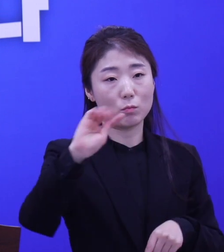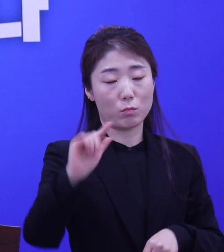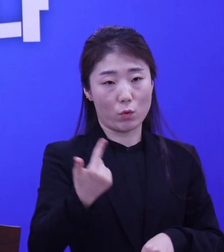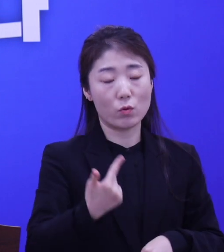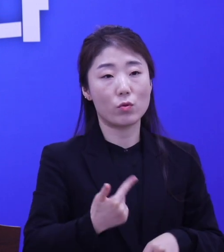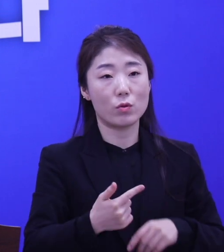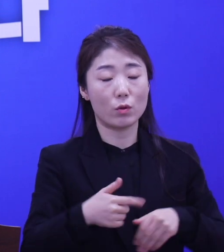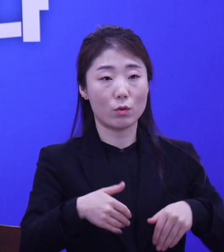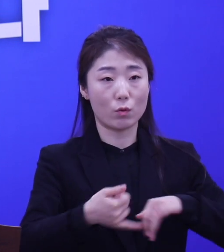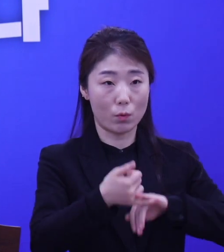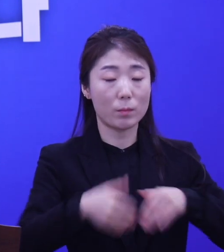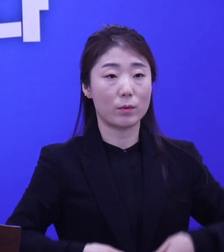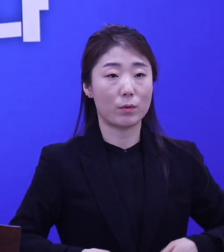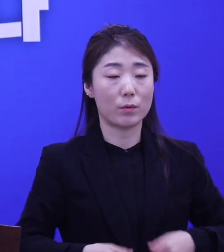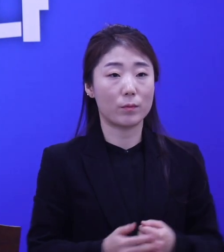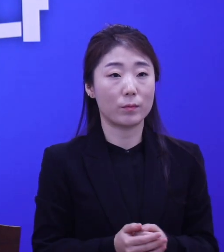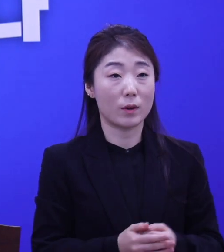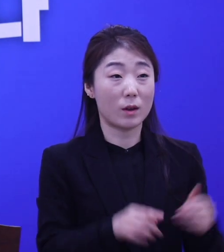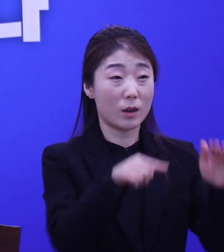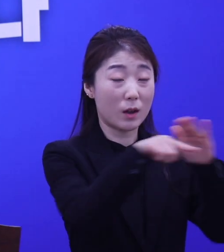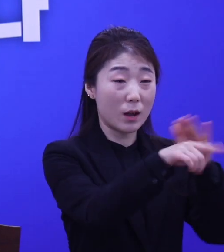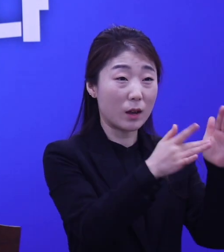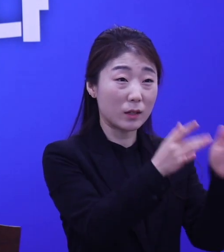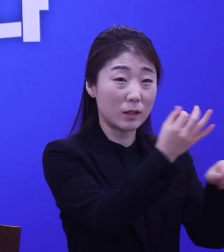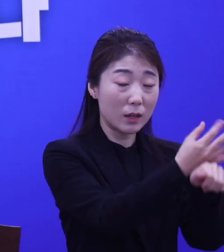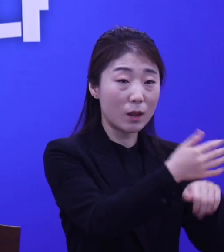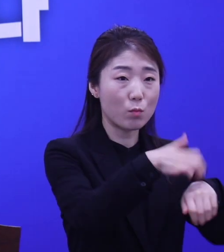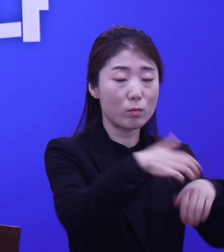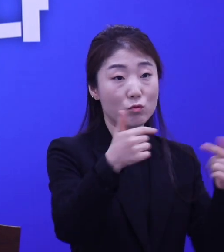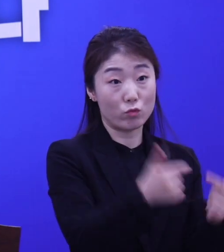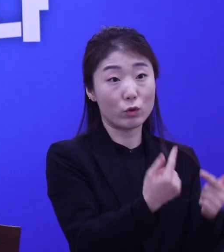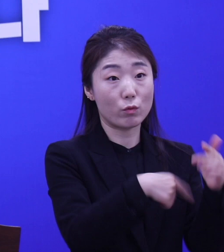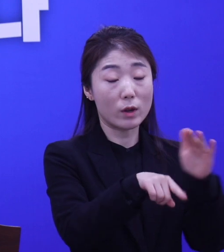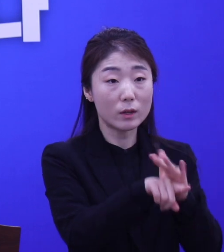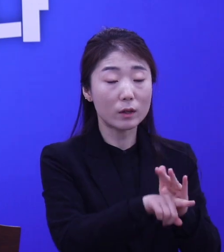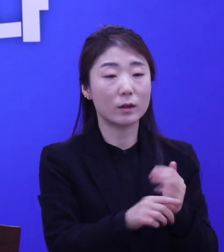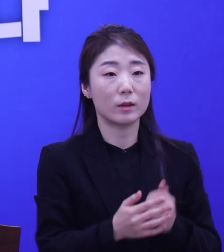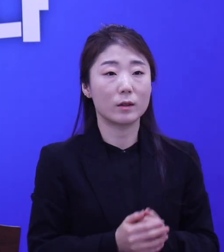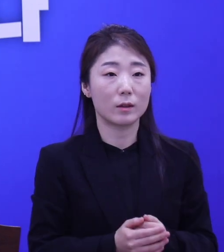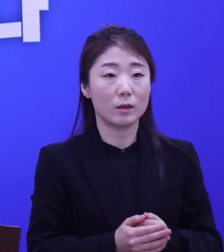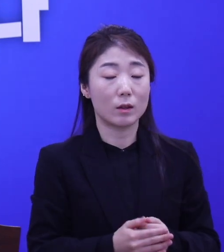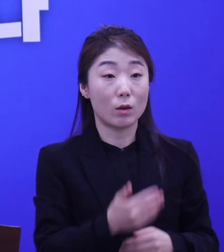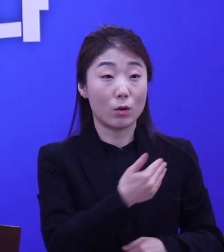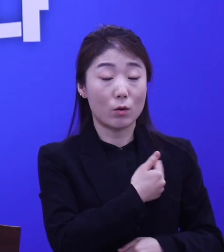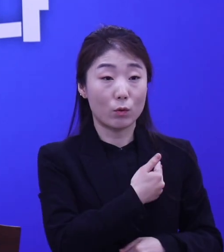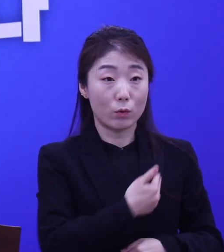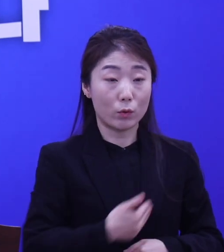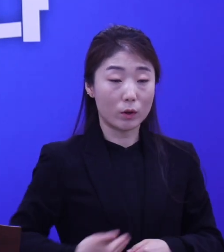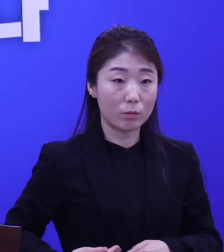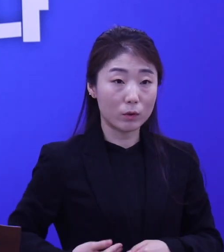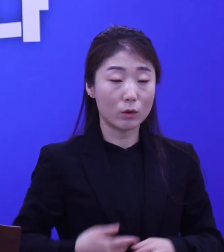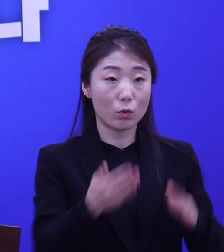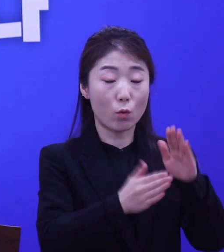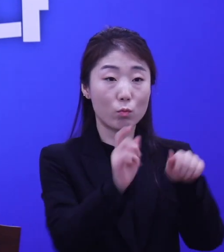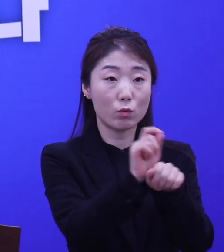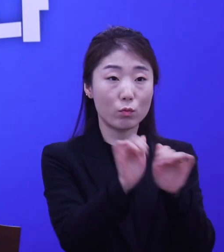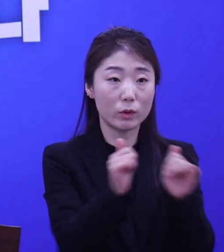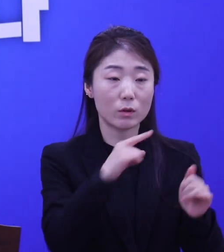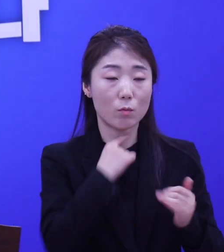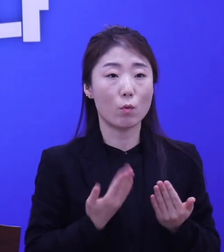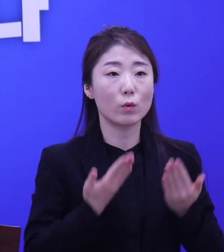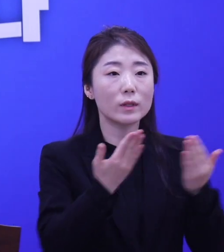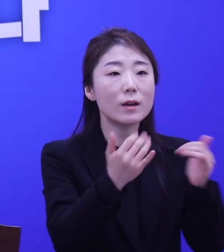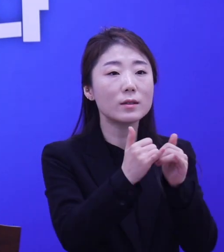현장에서 겪는 불편을 줄여나가기 위해 1인 약국을 중심으로 읍면 공무원과 자원봉사자 등의